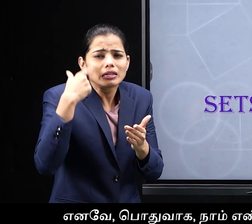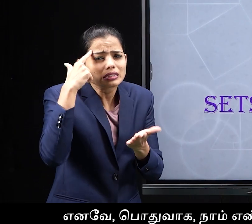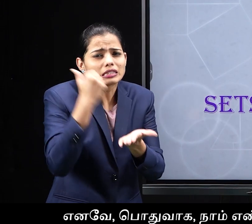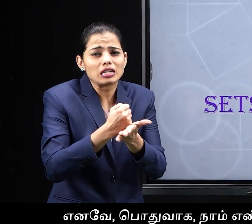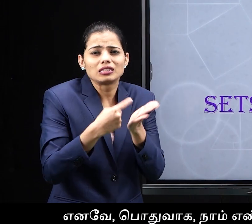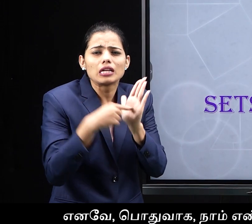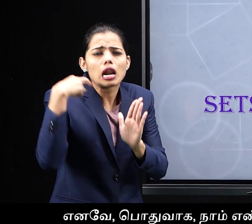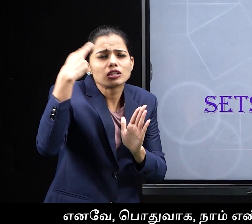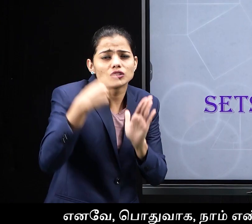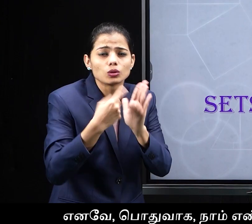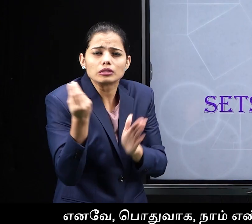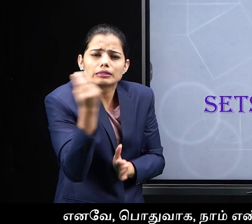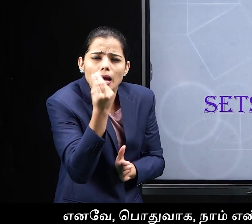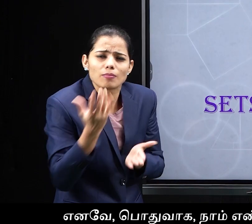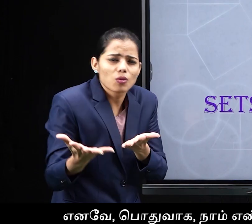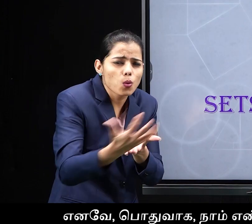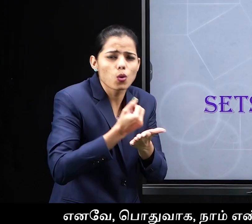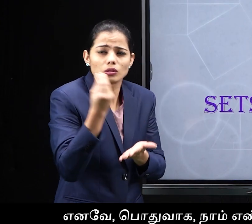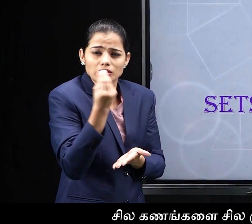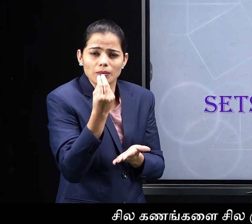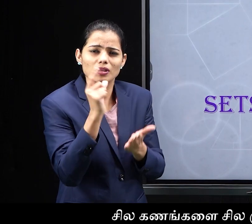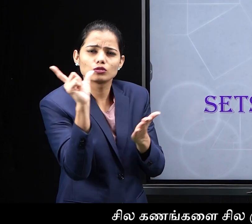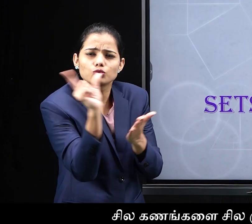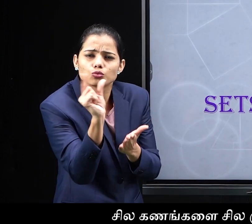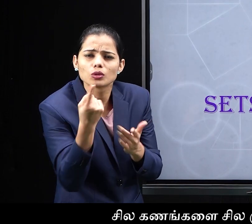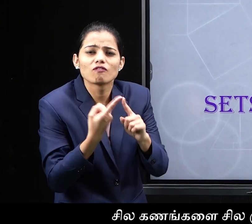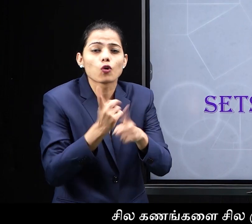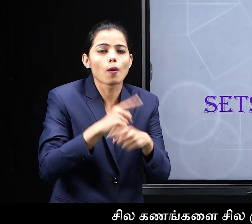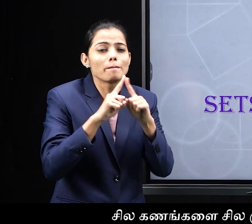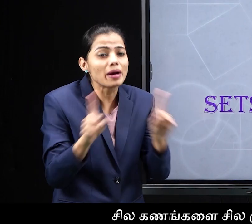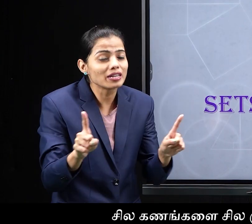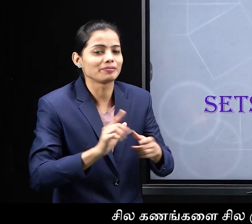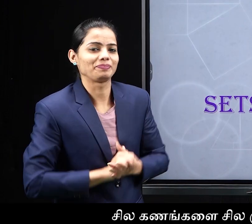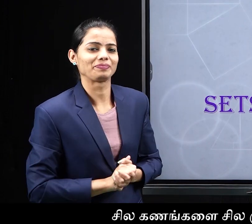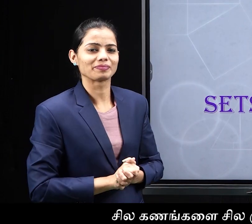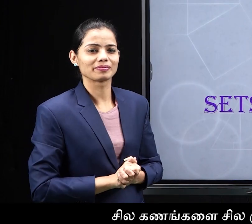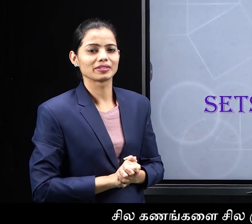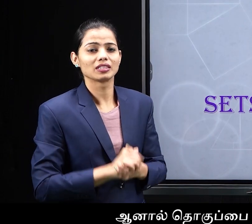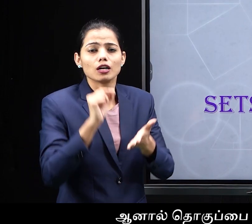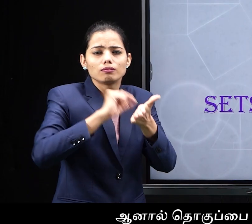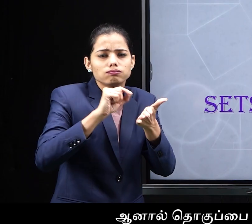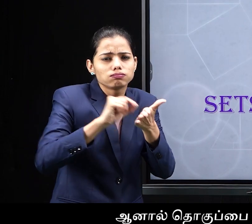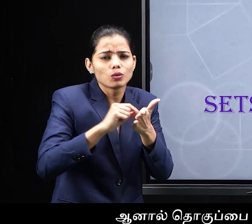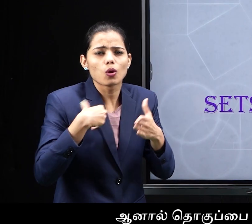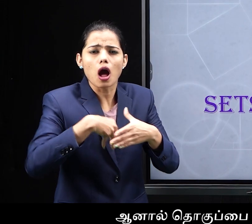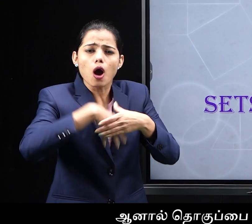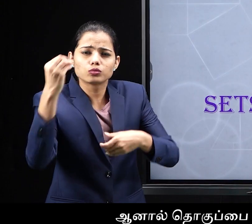பொதுவாக நாம் எண்களின் கணங்களை பற்றி பேசும்போது சில கணங்களை சில குறுகிய வடிவத்தில் குறிப்பிடலாம். ஆனால் தொகுப்பை